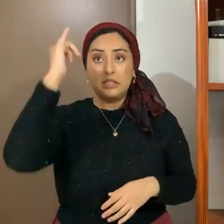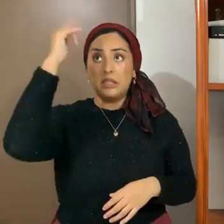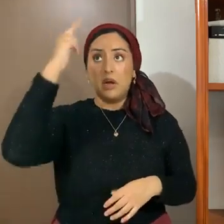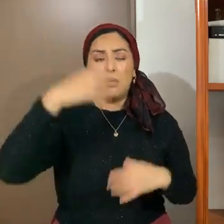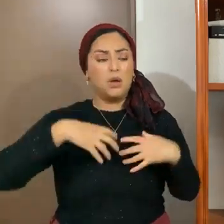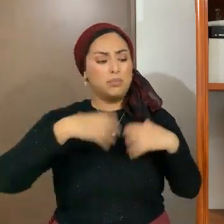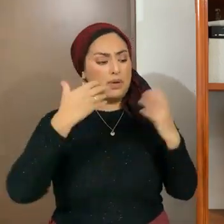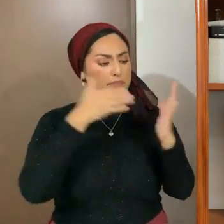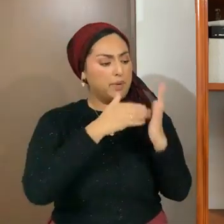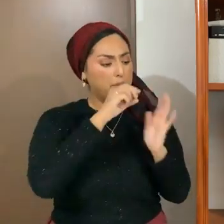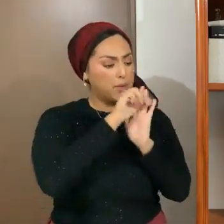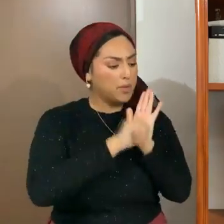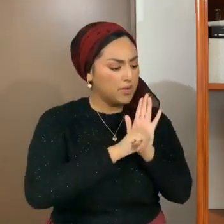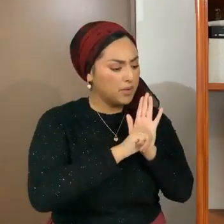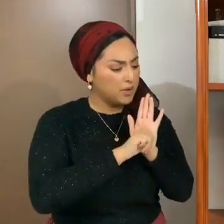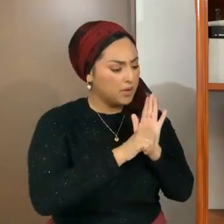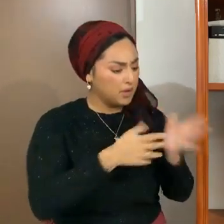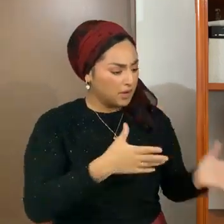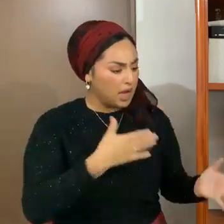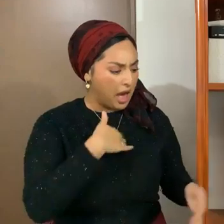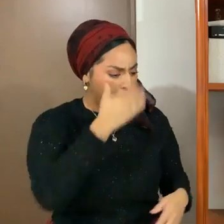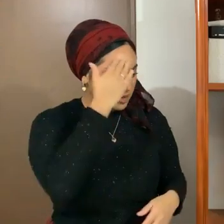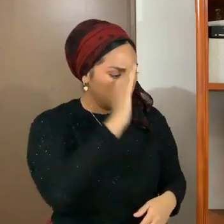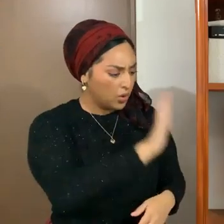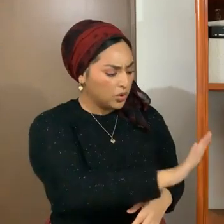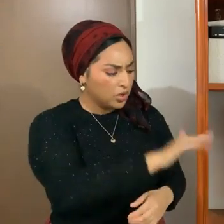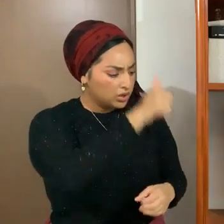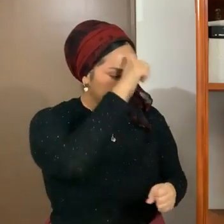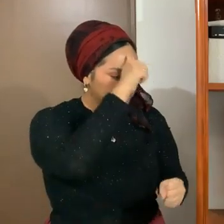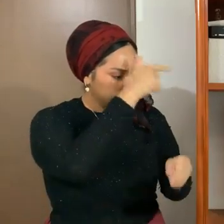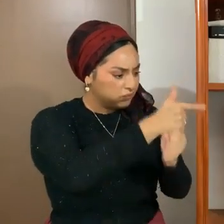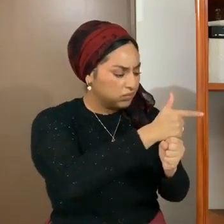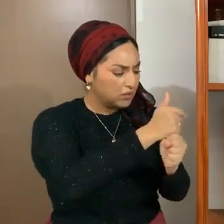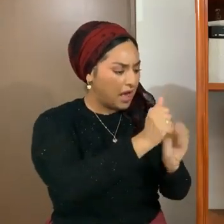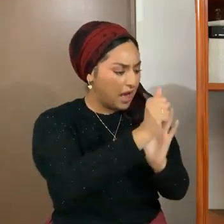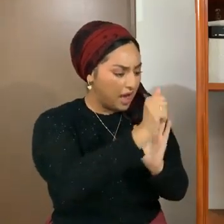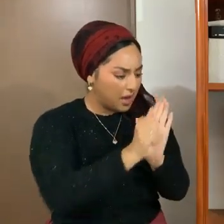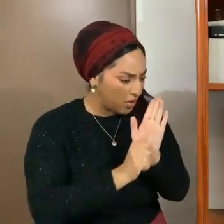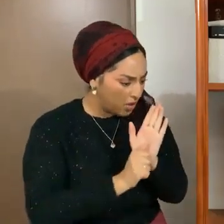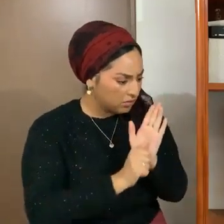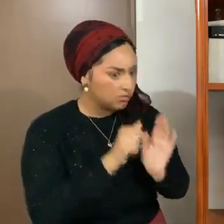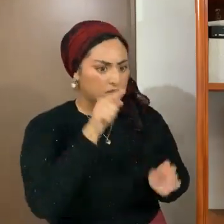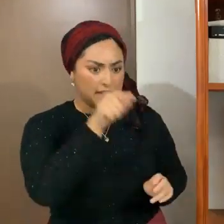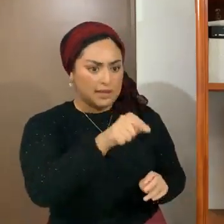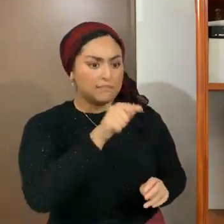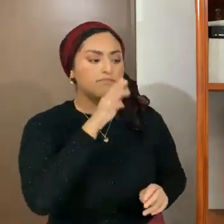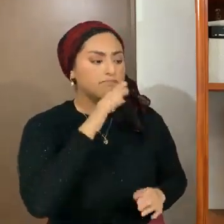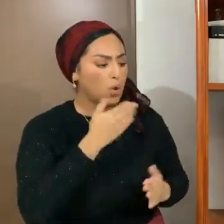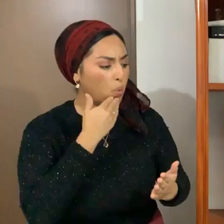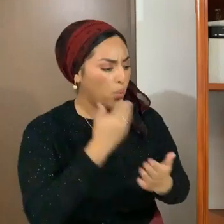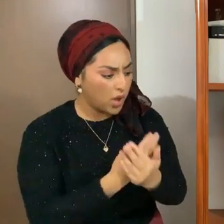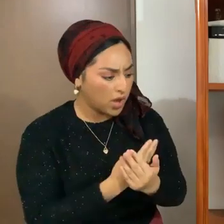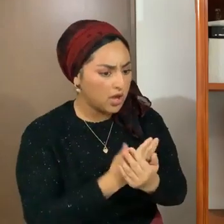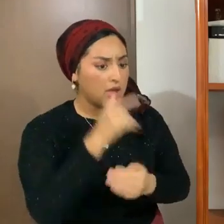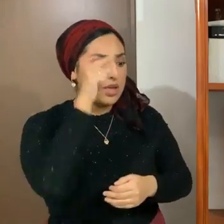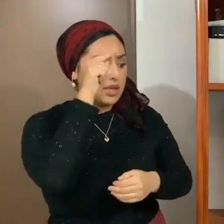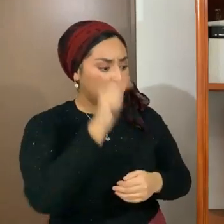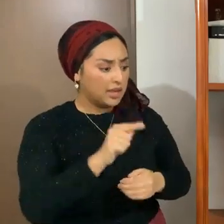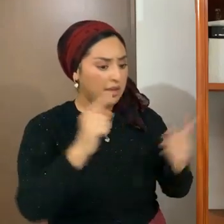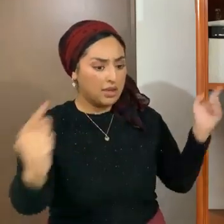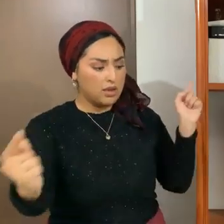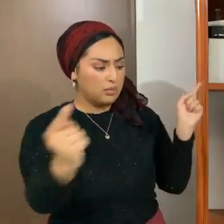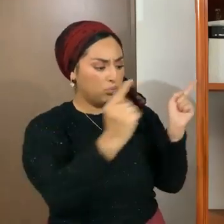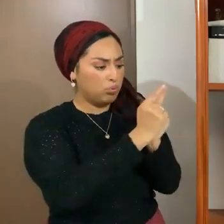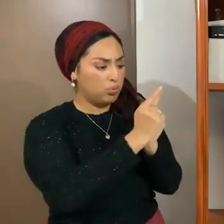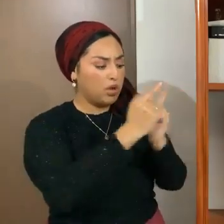Yahweh se enojó contra Moisés y dijo, no conozco yo a tu hermano Aarón levita, y que él habla bien, y he aquí que él saldrá a recibirte